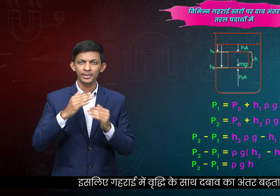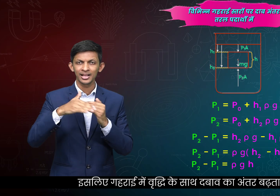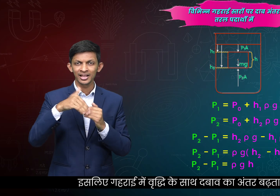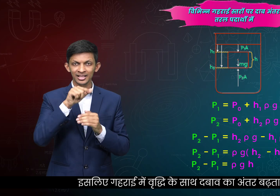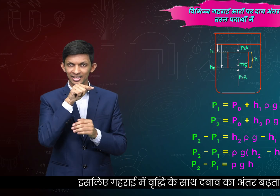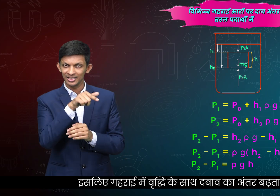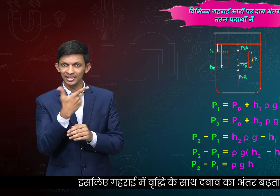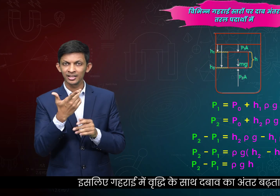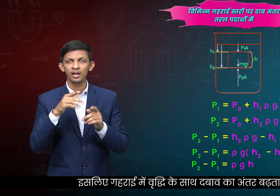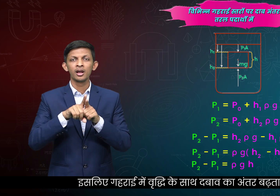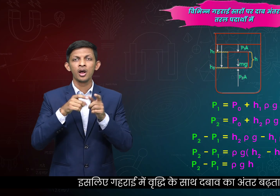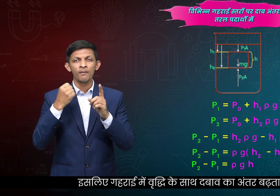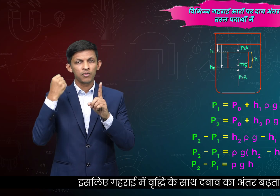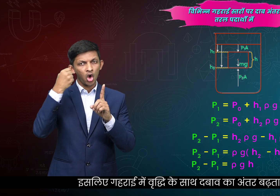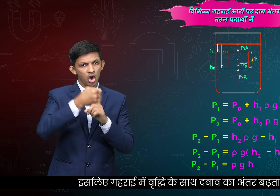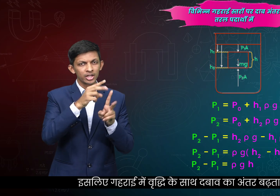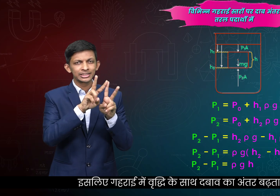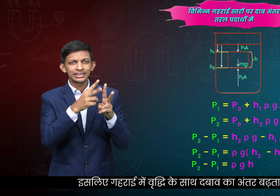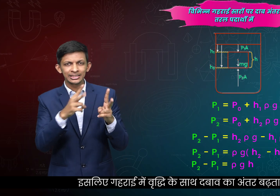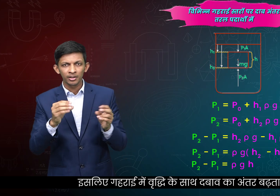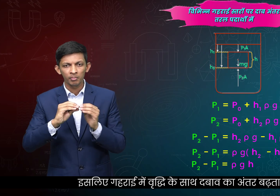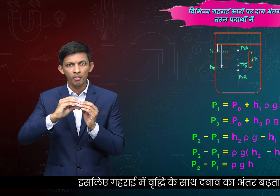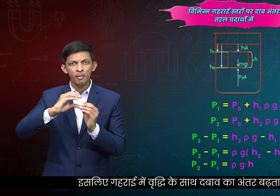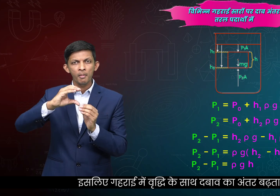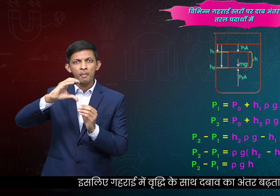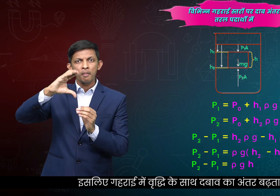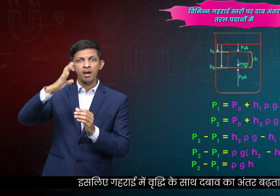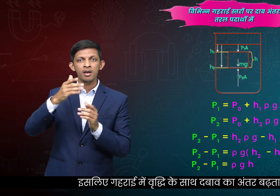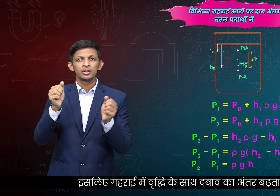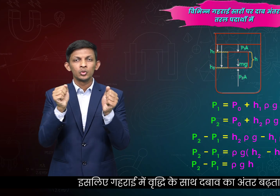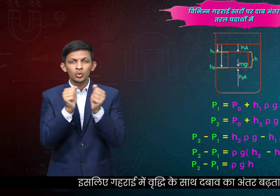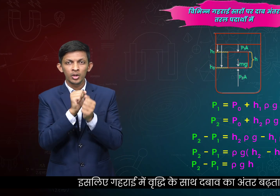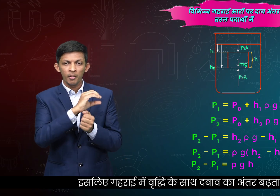के साथ दबाव का अंतर बढ़ता है।